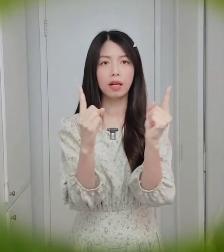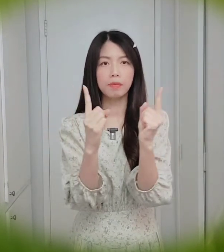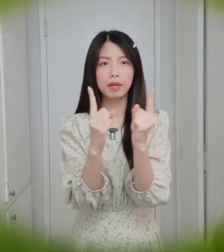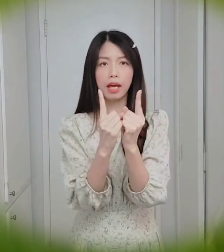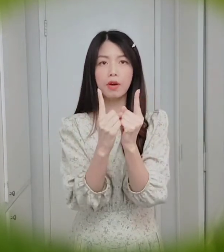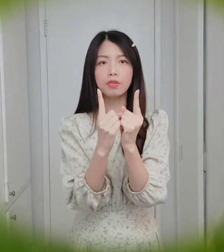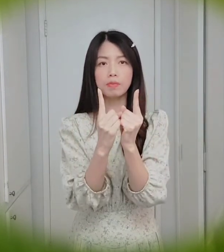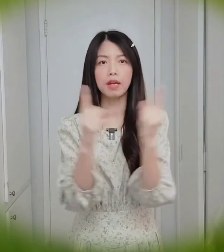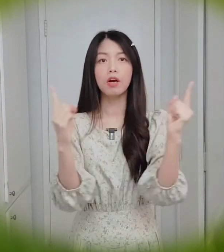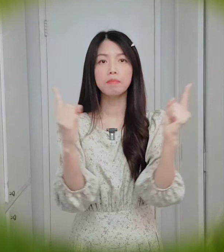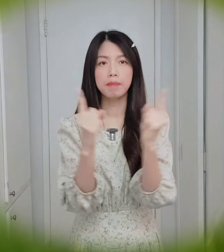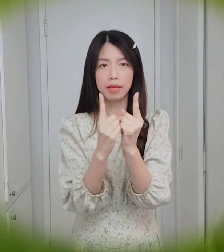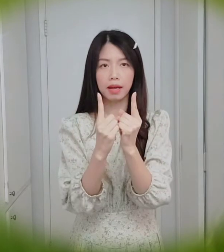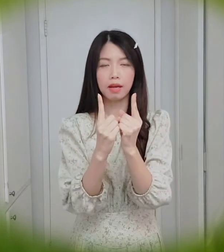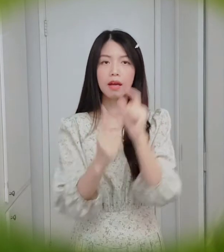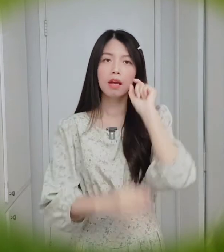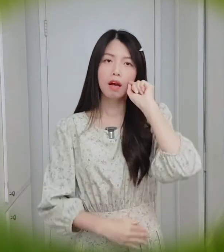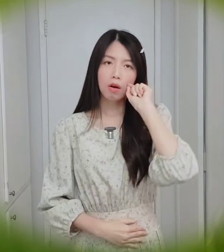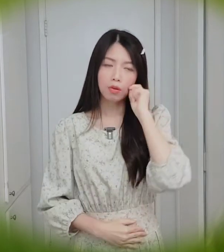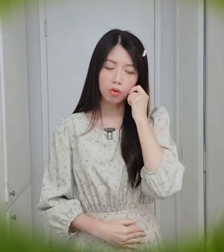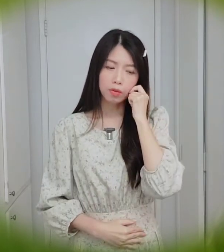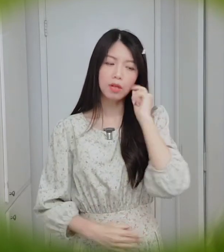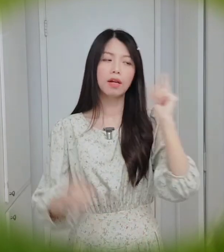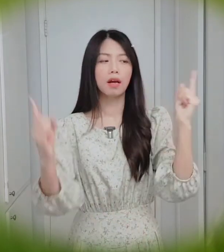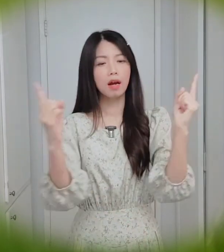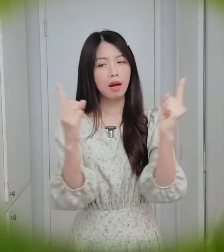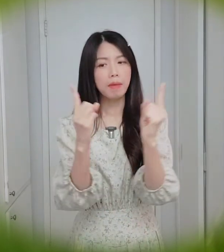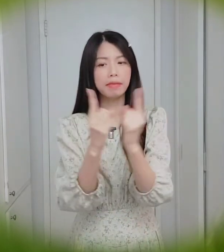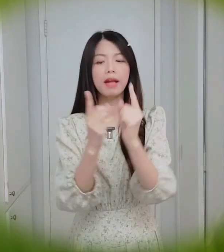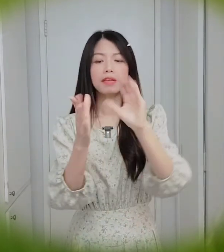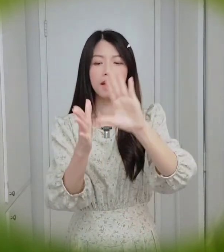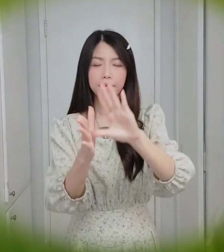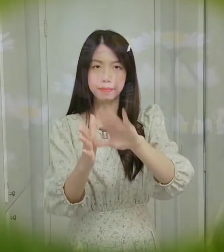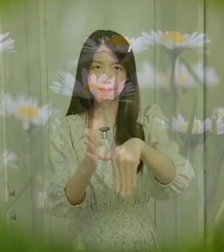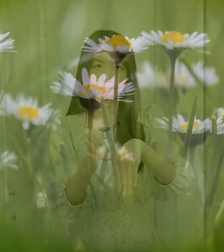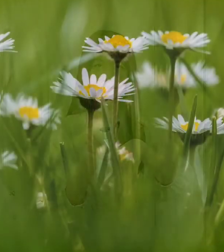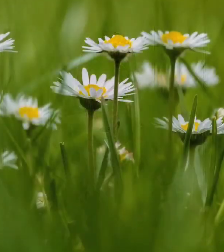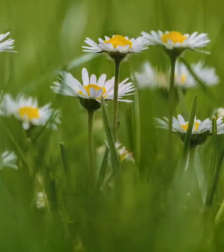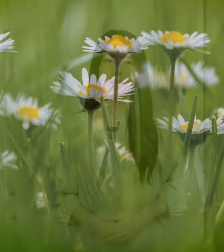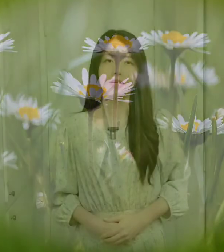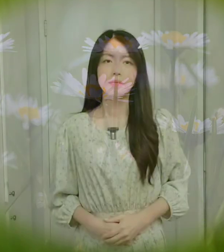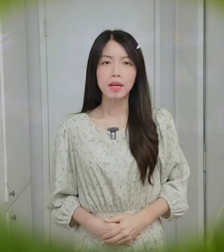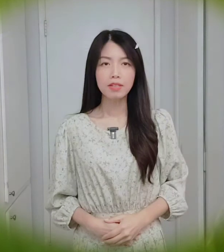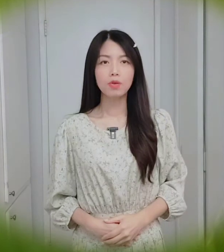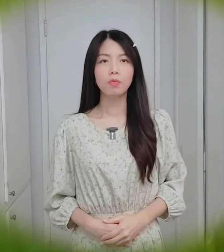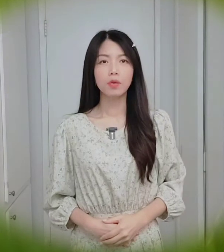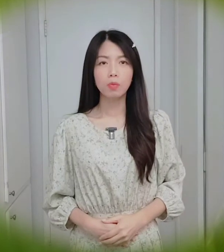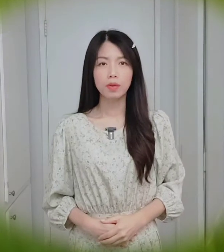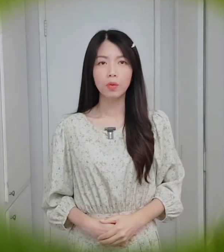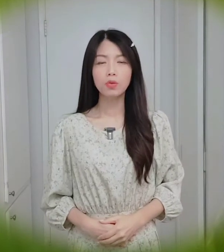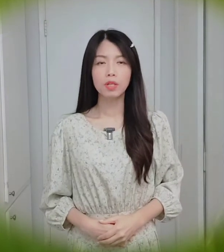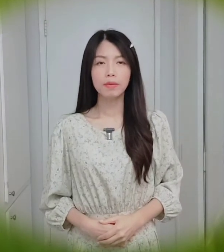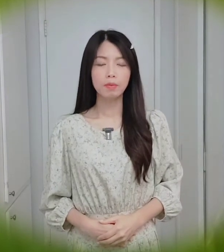상태에서 가깝게 다가와 주시면 돼요. 만나다. 어려움을 만날 때. 말할 수